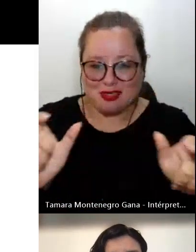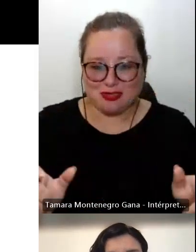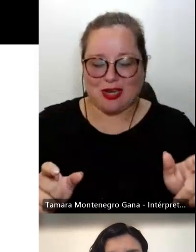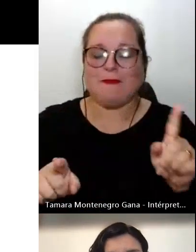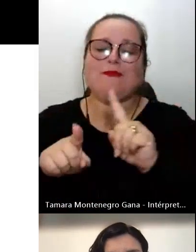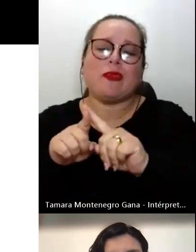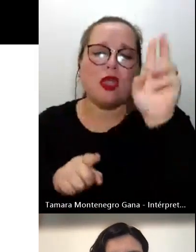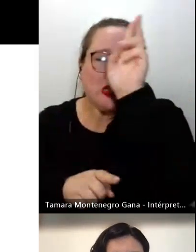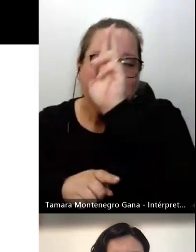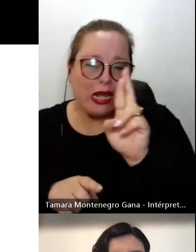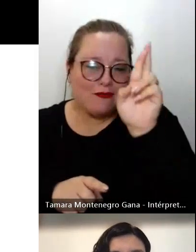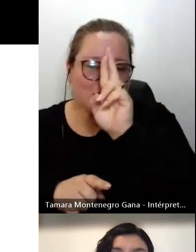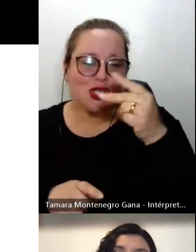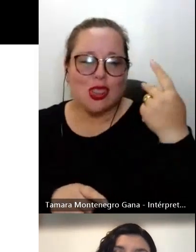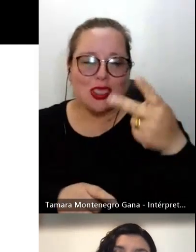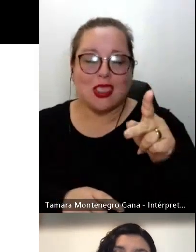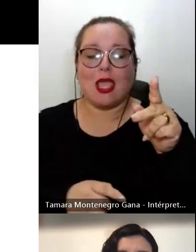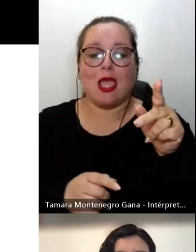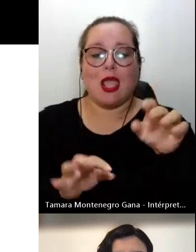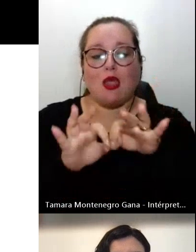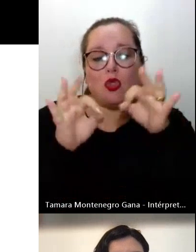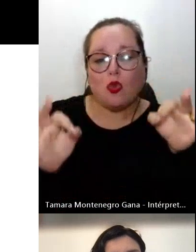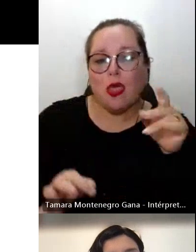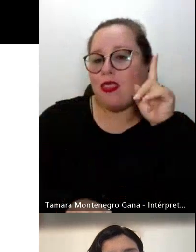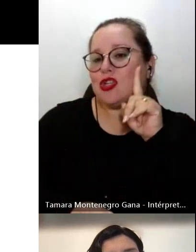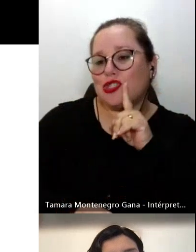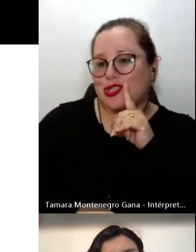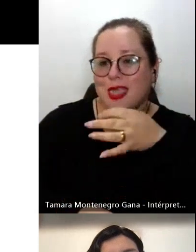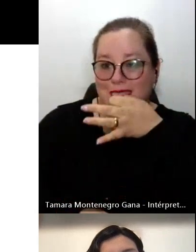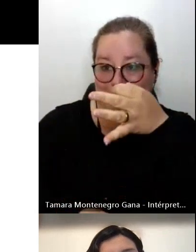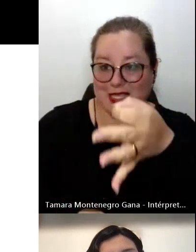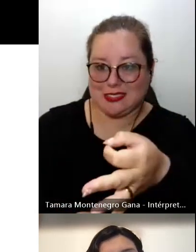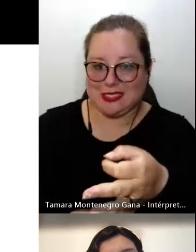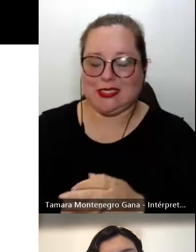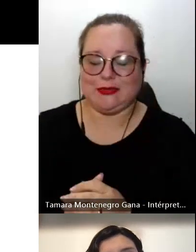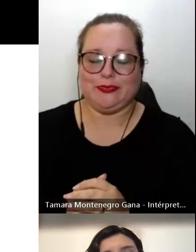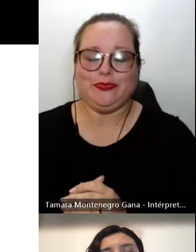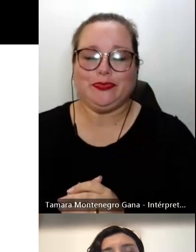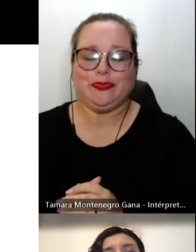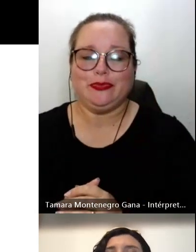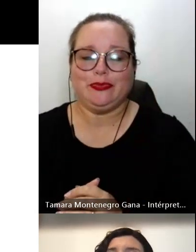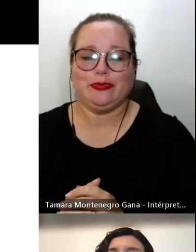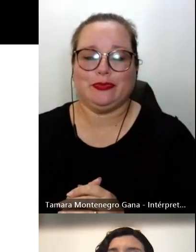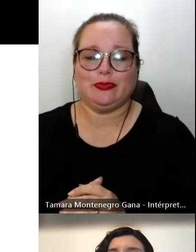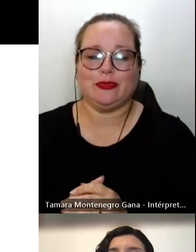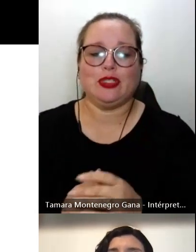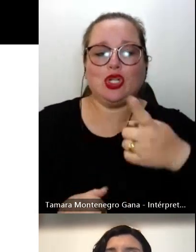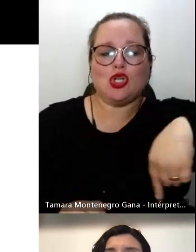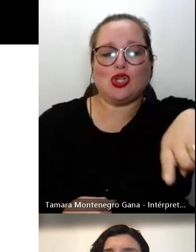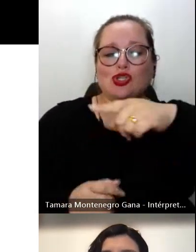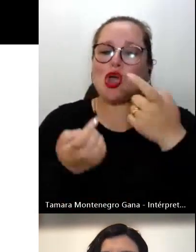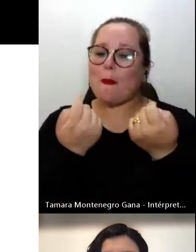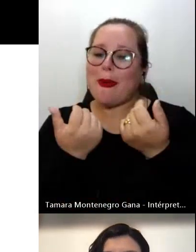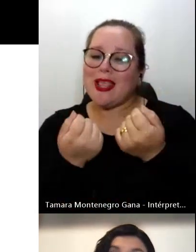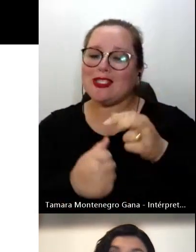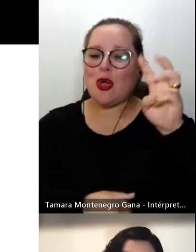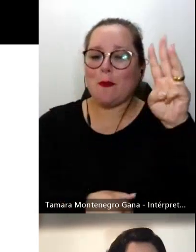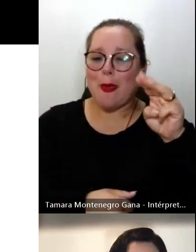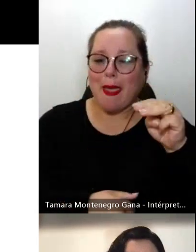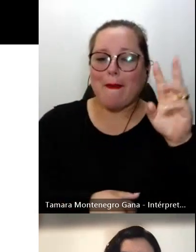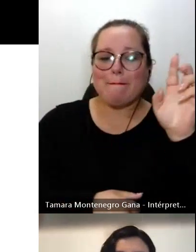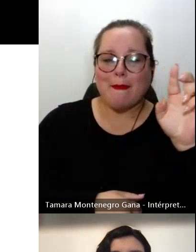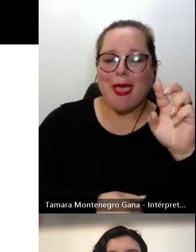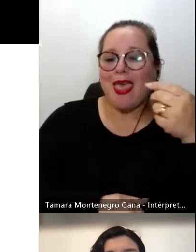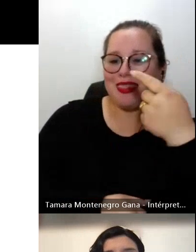reflexión de un educador sordo o educadora sorda. Dice, somos como madres y padres de ellos, de